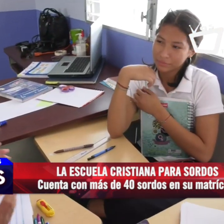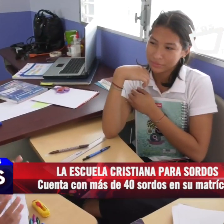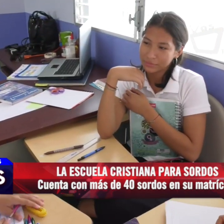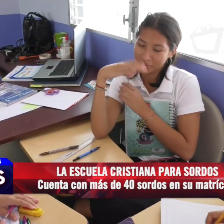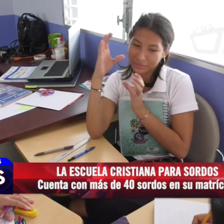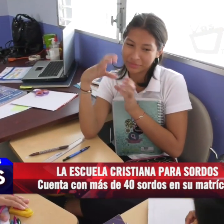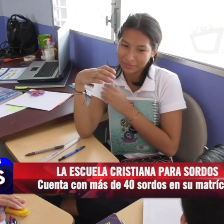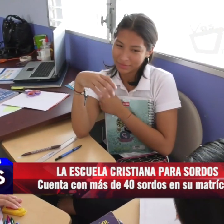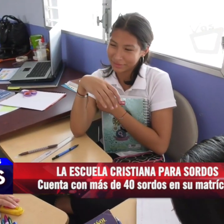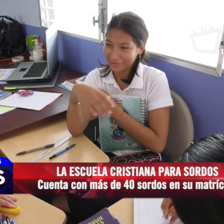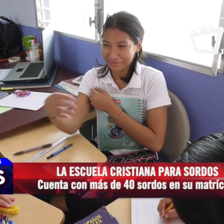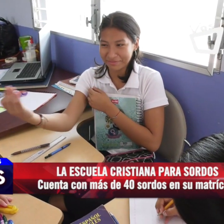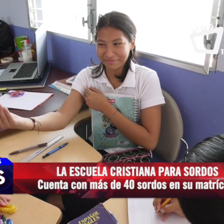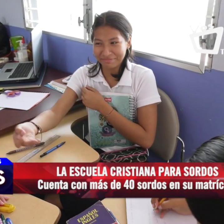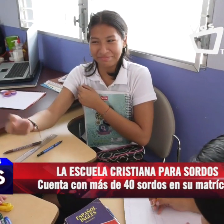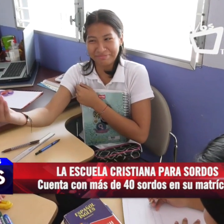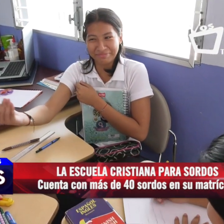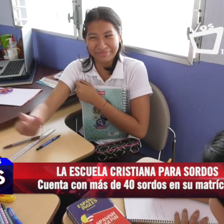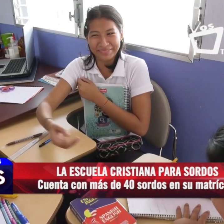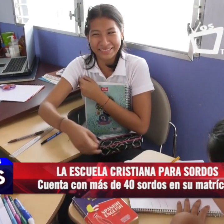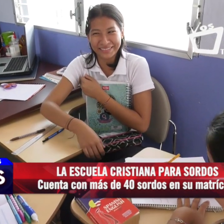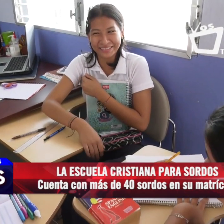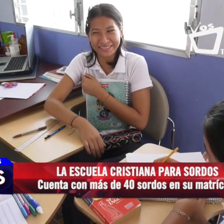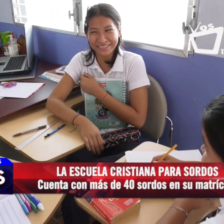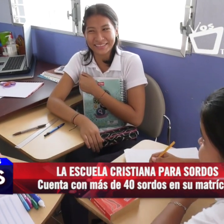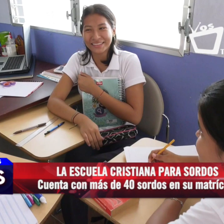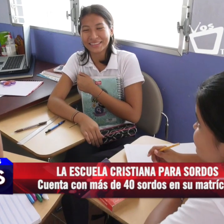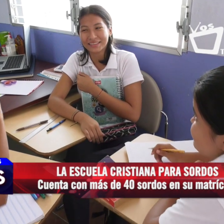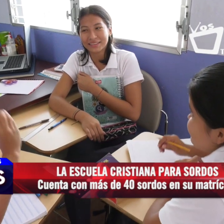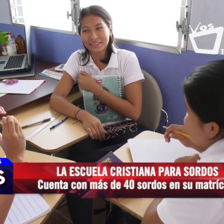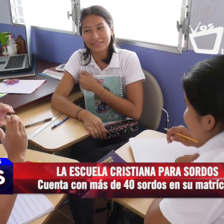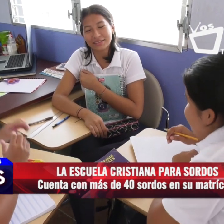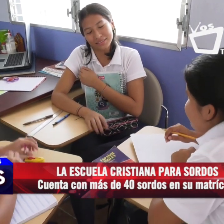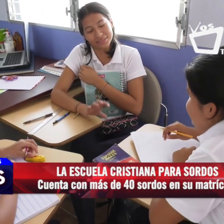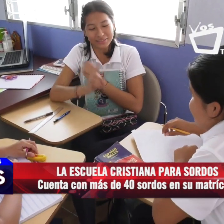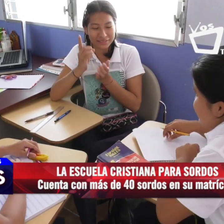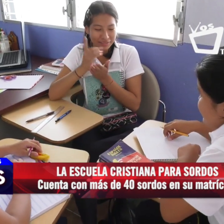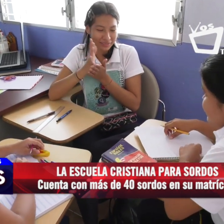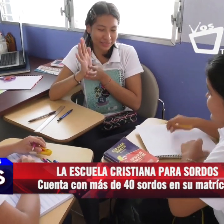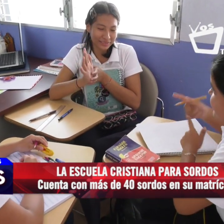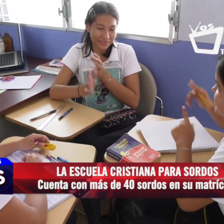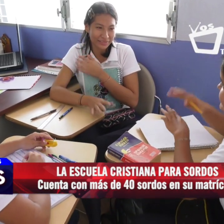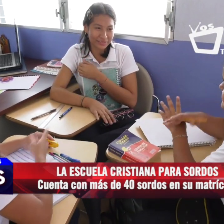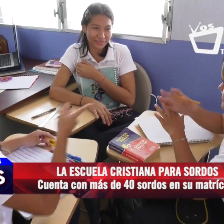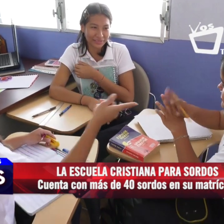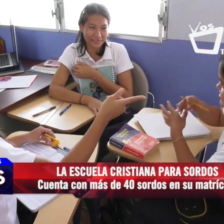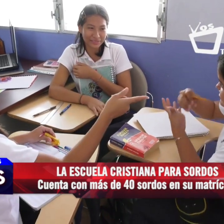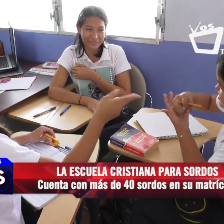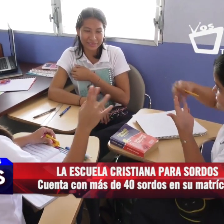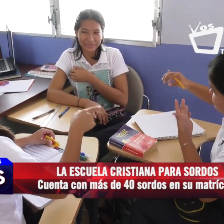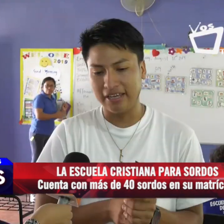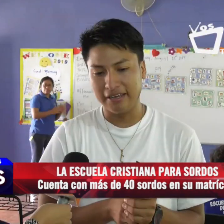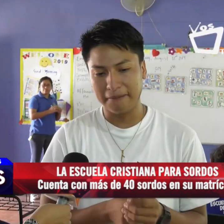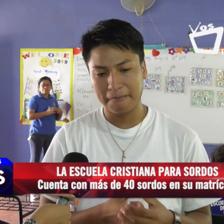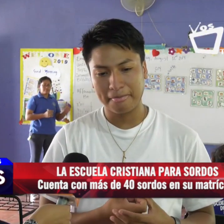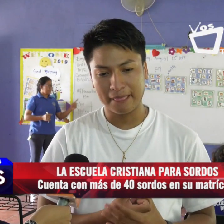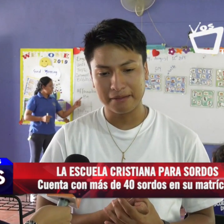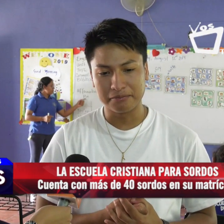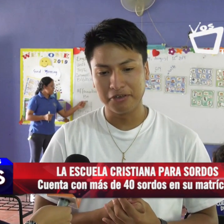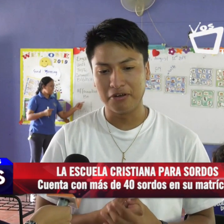también esta escuela es cristiana. Bueno, al igual que otras personas, porque, bueno,